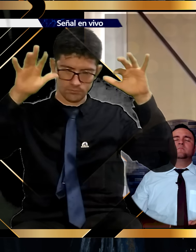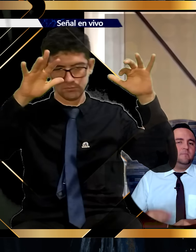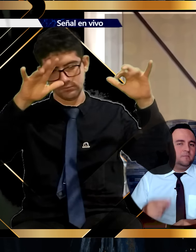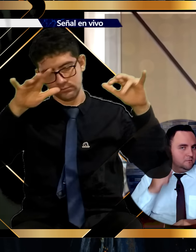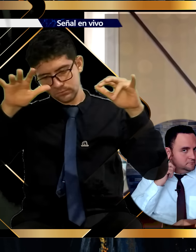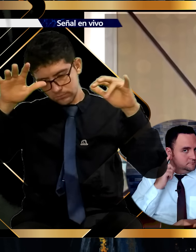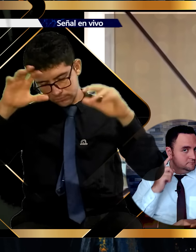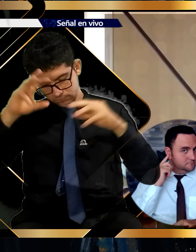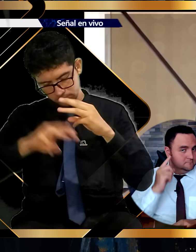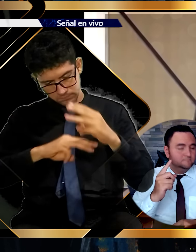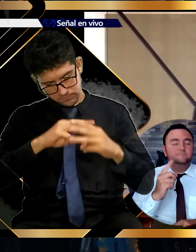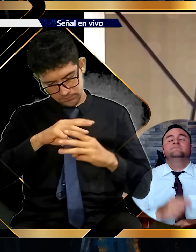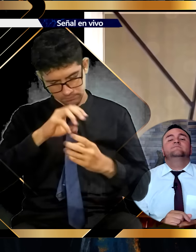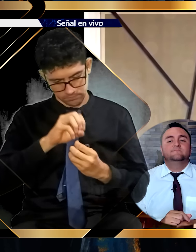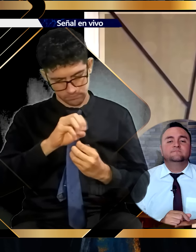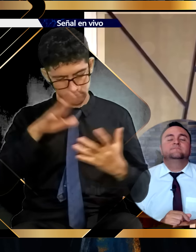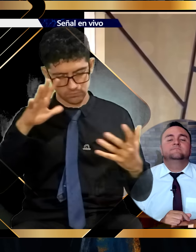mundo.